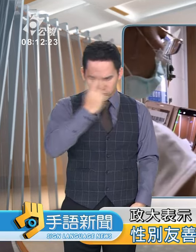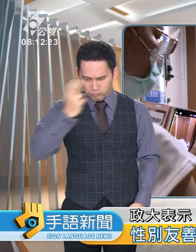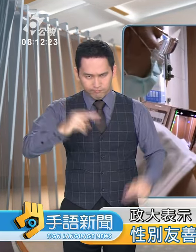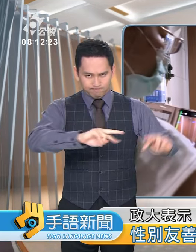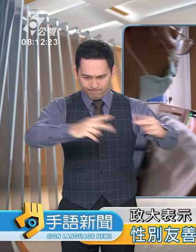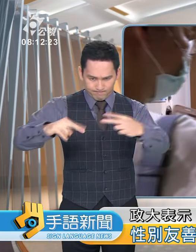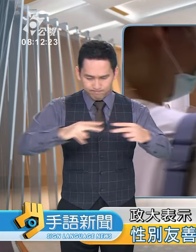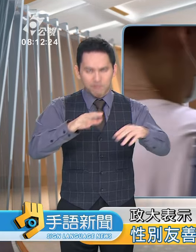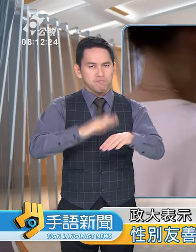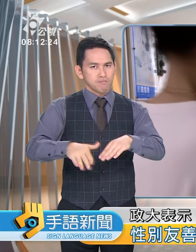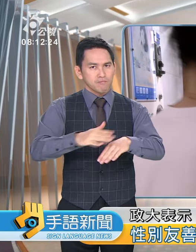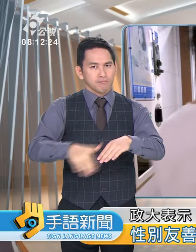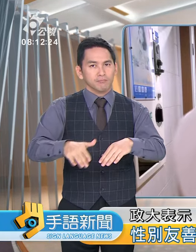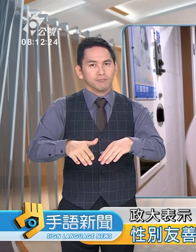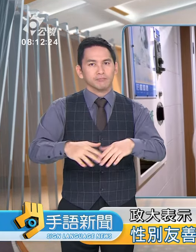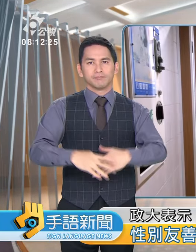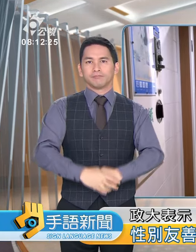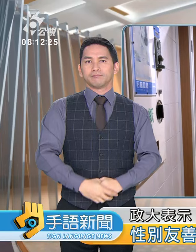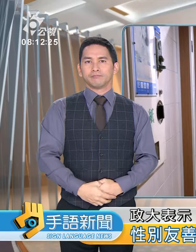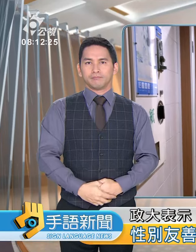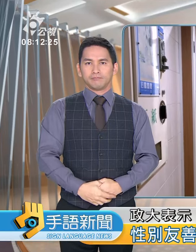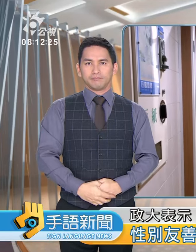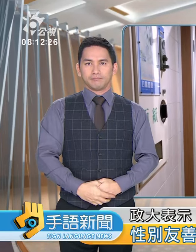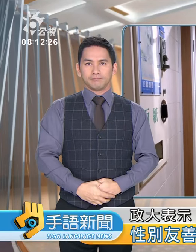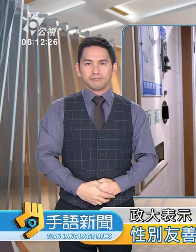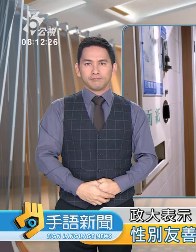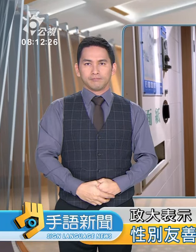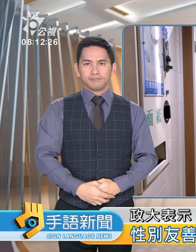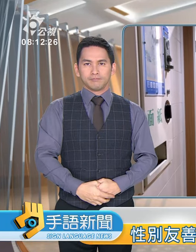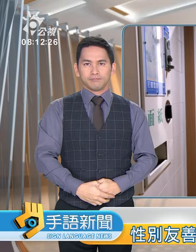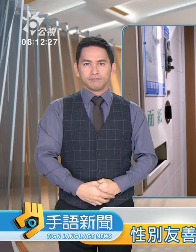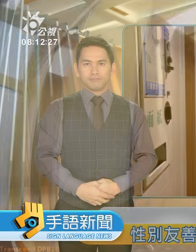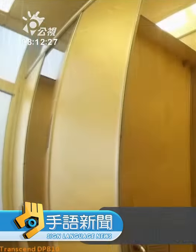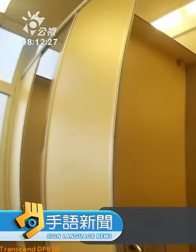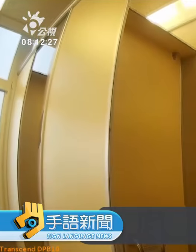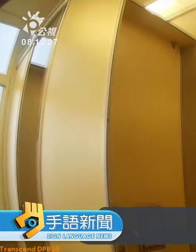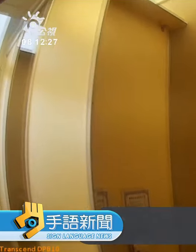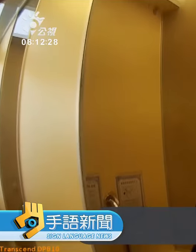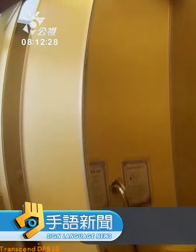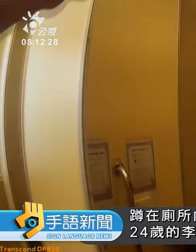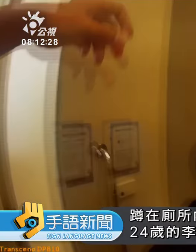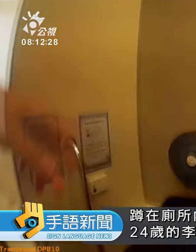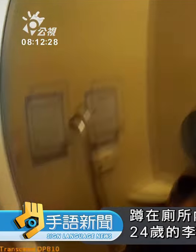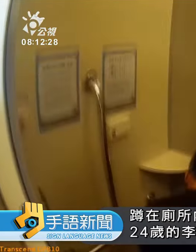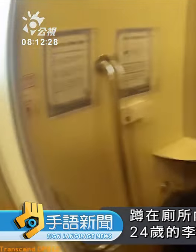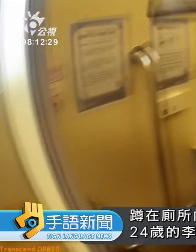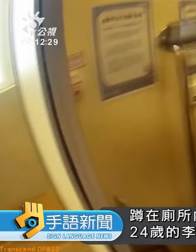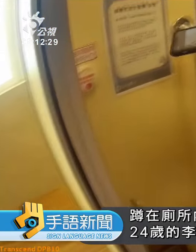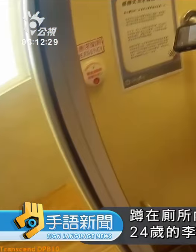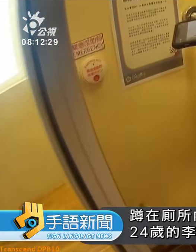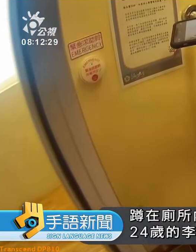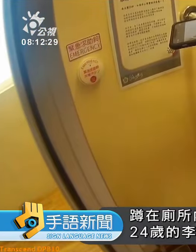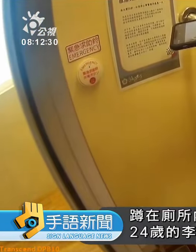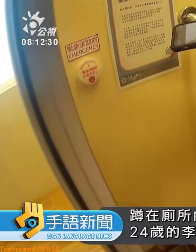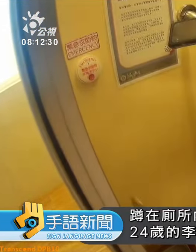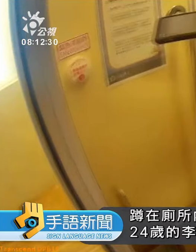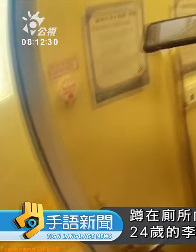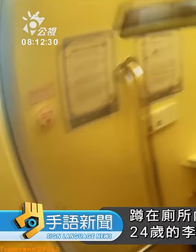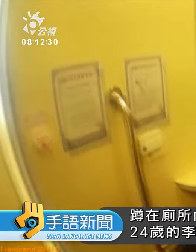示会立即检讨现有设施。 蹲在厕所内动都不敢动。24岁